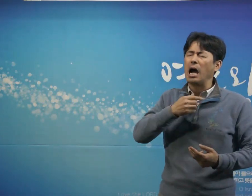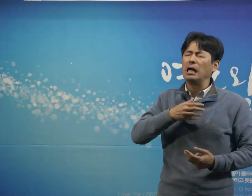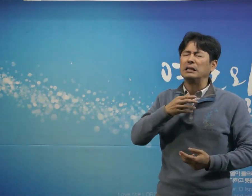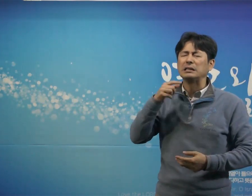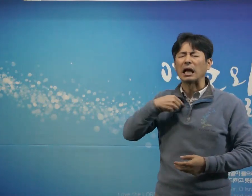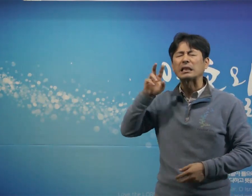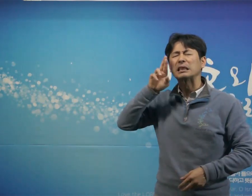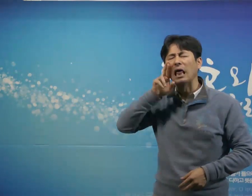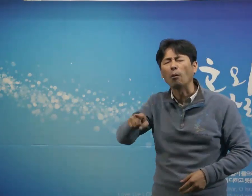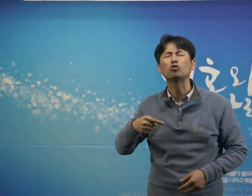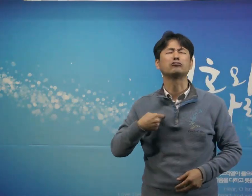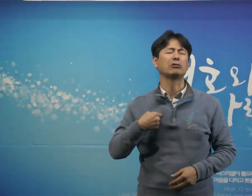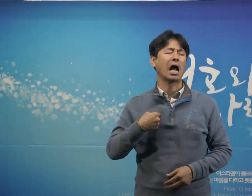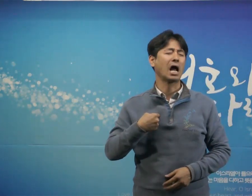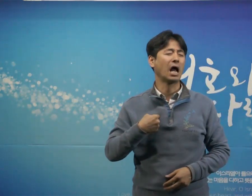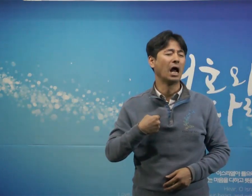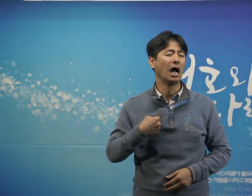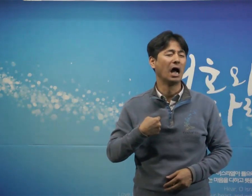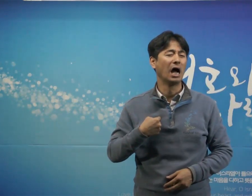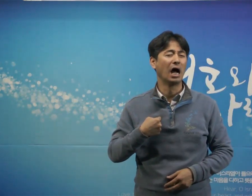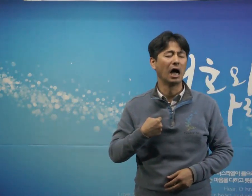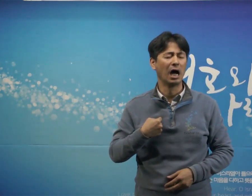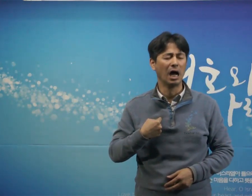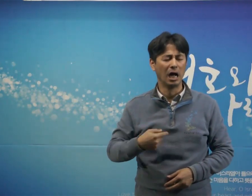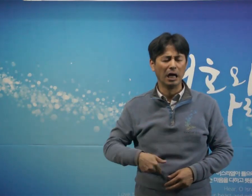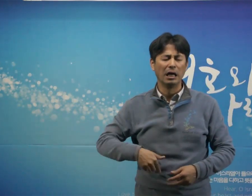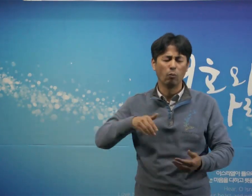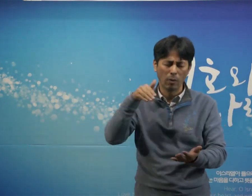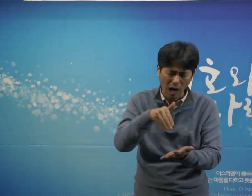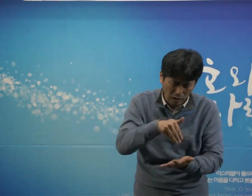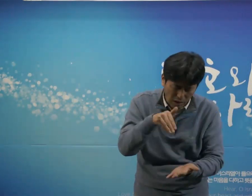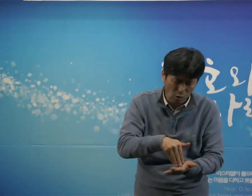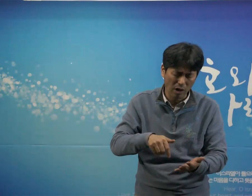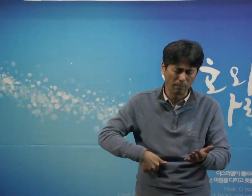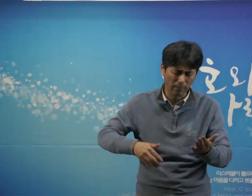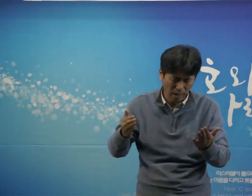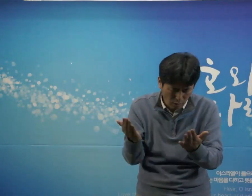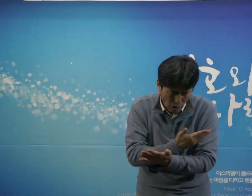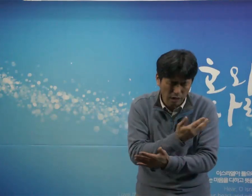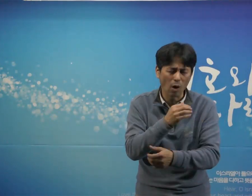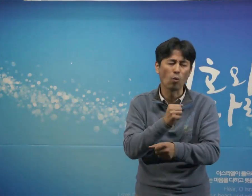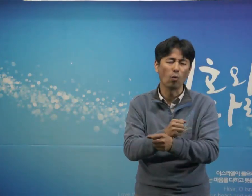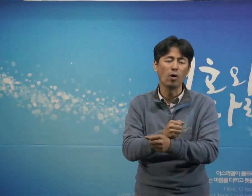것을 생각해 볼 때 내 것이 틀렸구나. 회개하고 반성하며